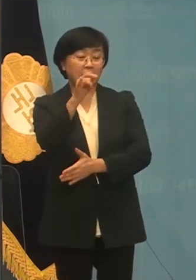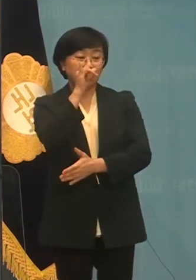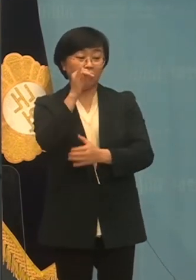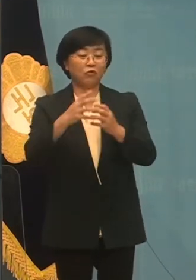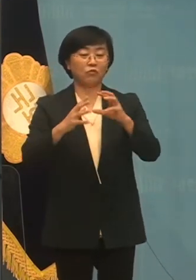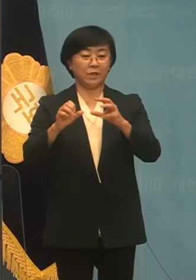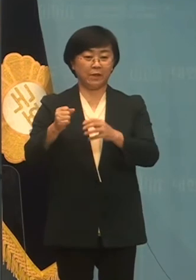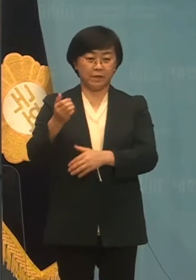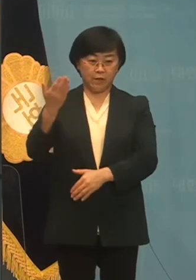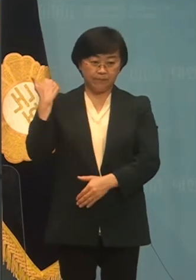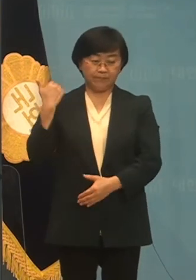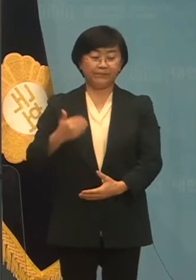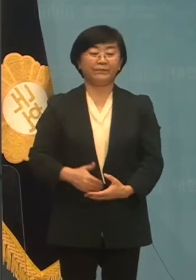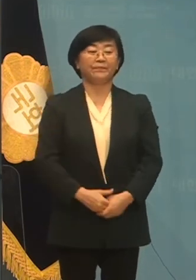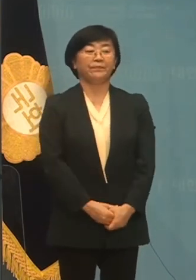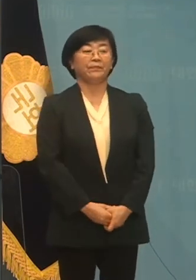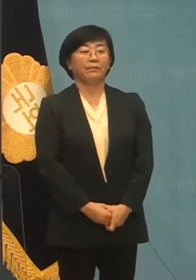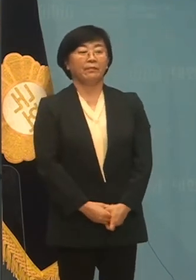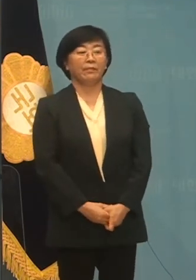국민의힘 전신이었습니다.